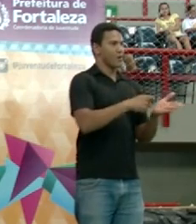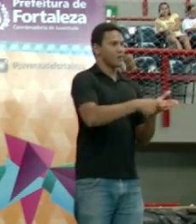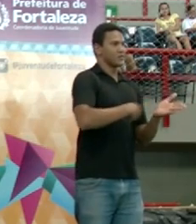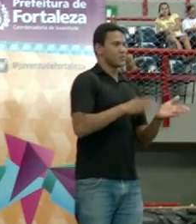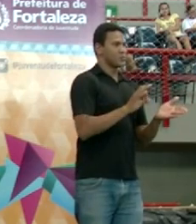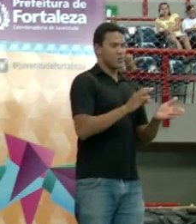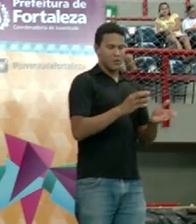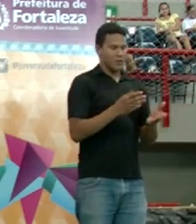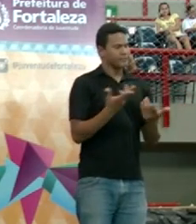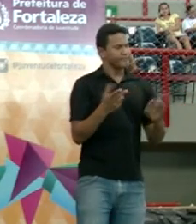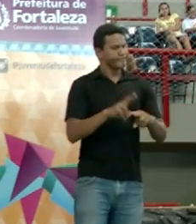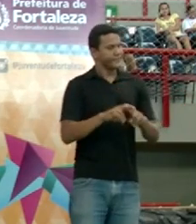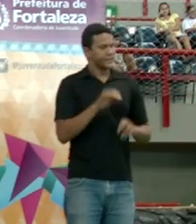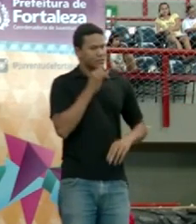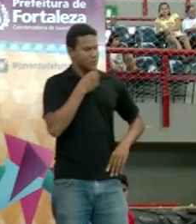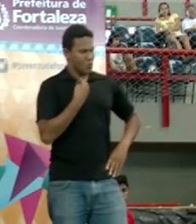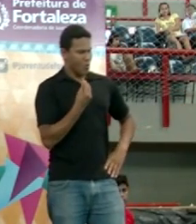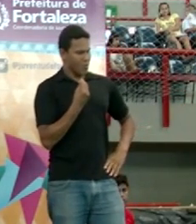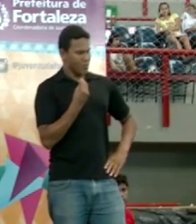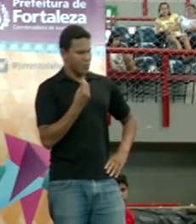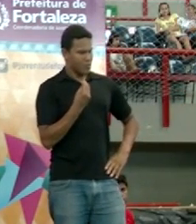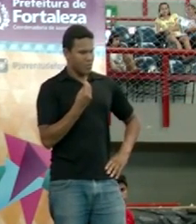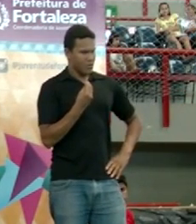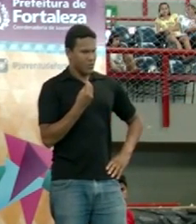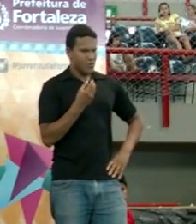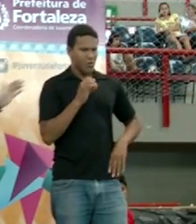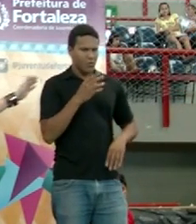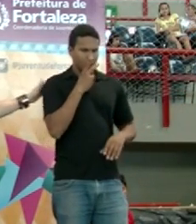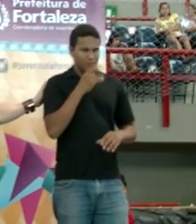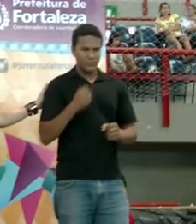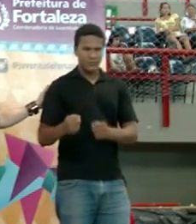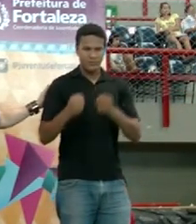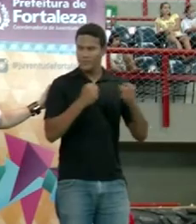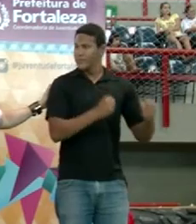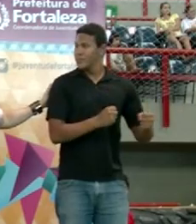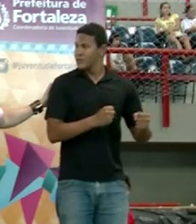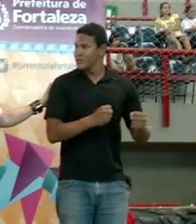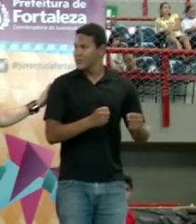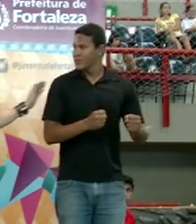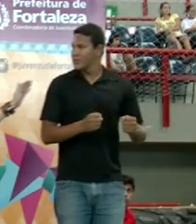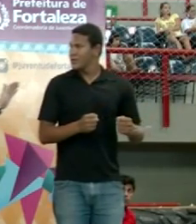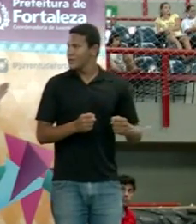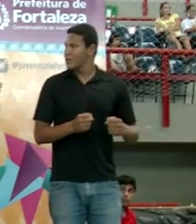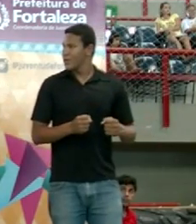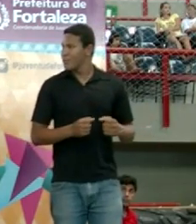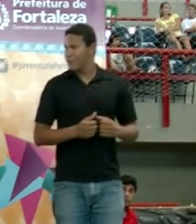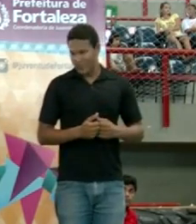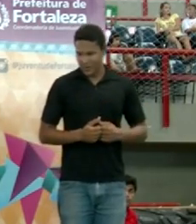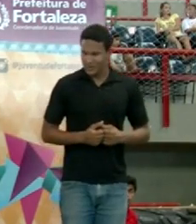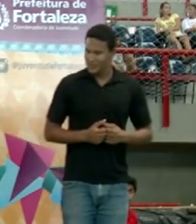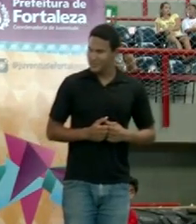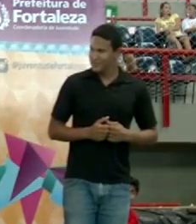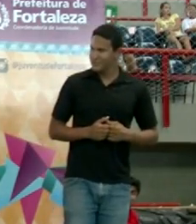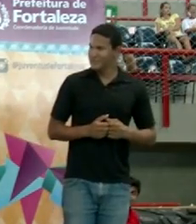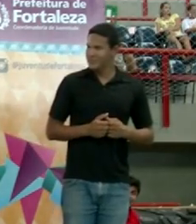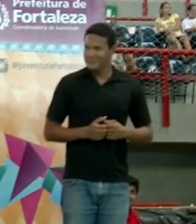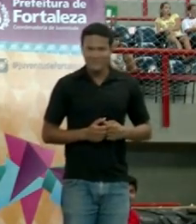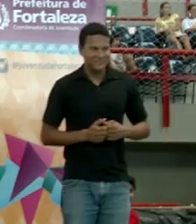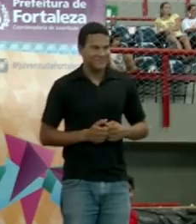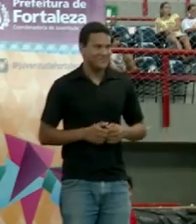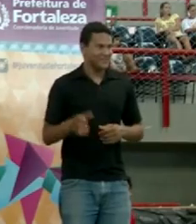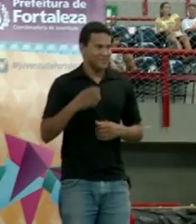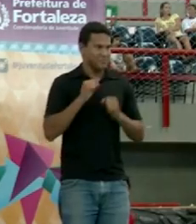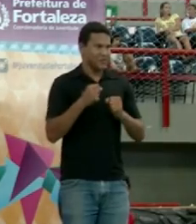é que eu transformo uma pessoa em cavaleiro? Tá certo? Posso lhe usar, jovem? Para você virar um cavaleiro? Vamos lá,